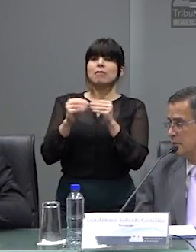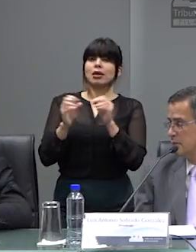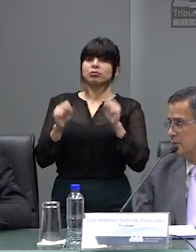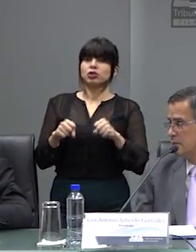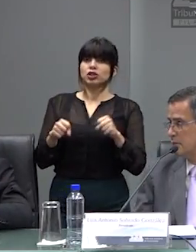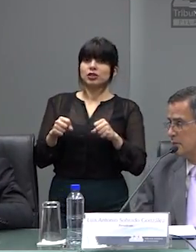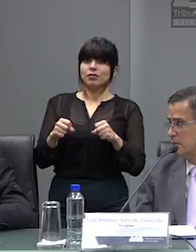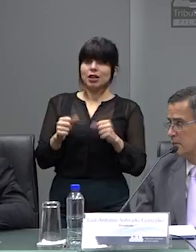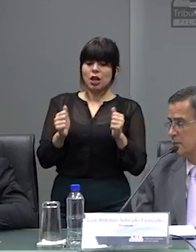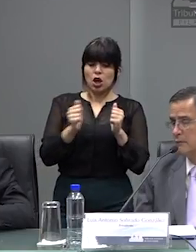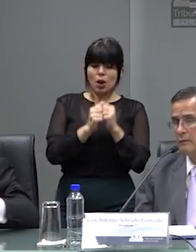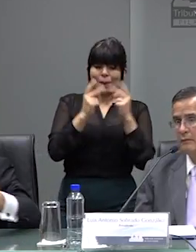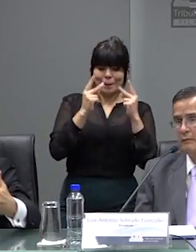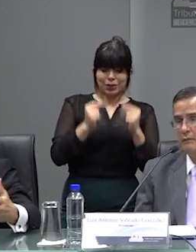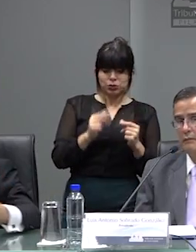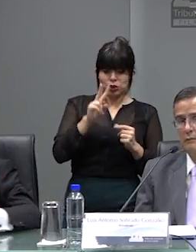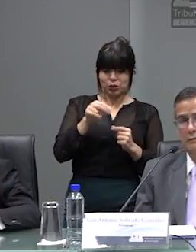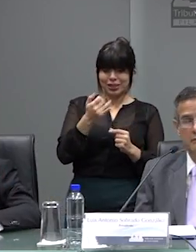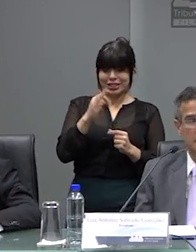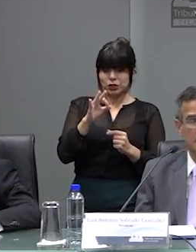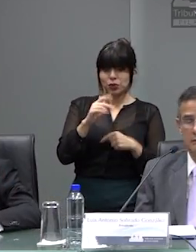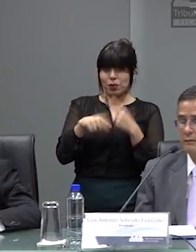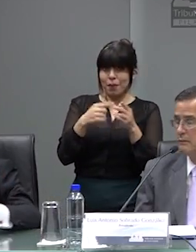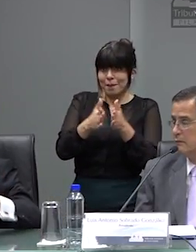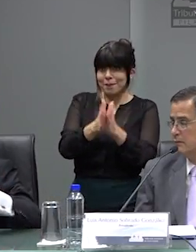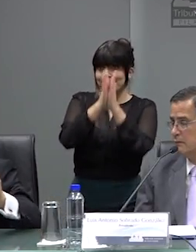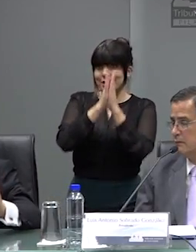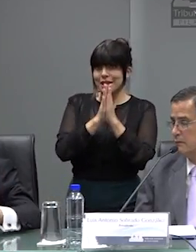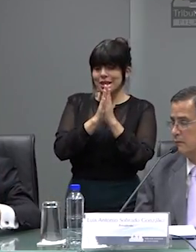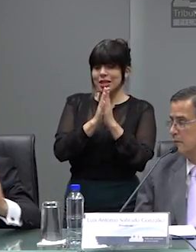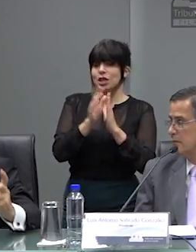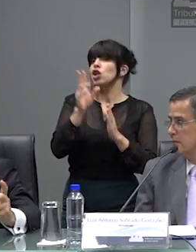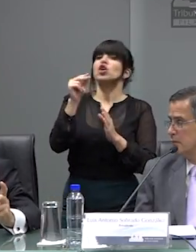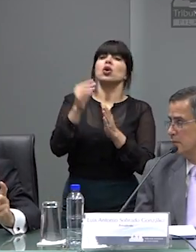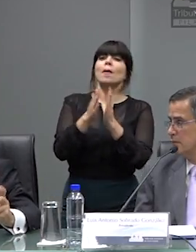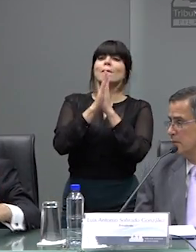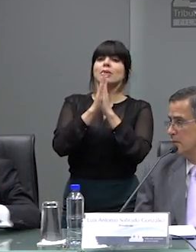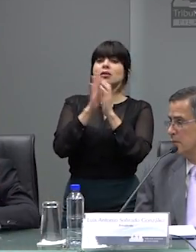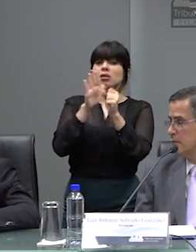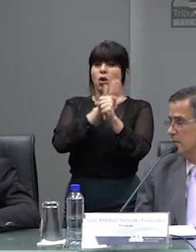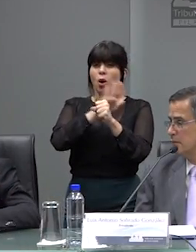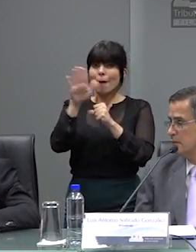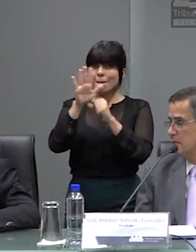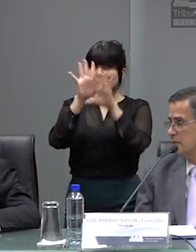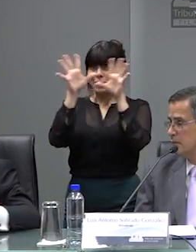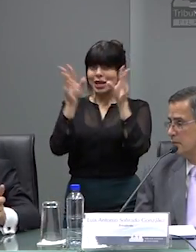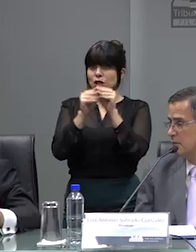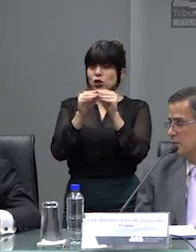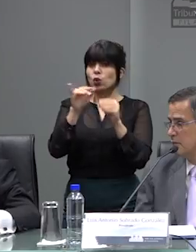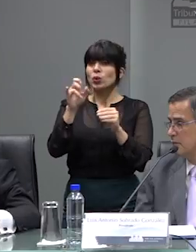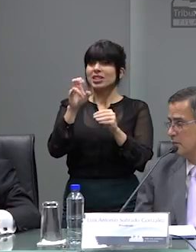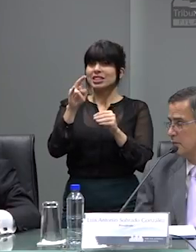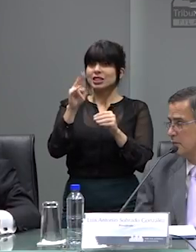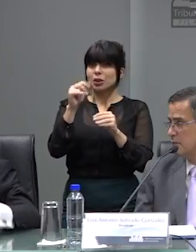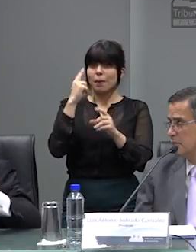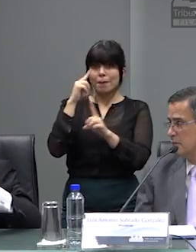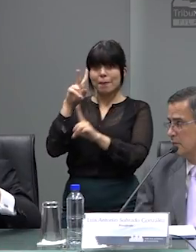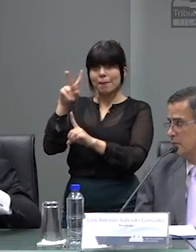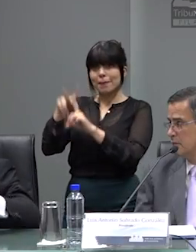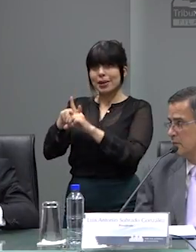el presupuesto del 2019 que vamos a pedir, no vamos a pedir la totalidad de lo que es la jurisdicción para